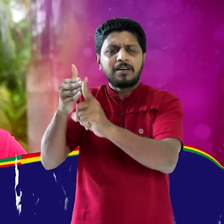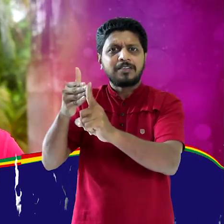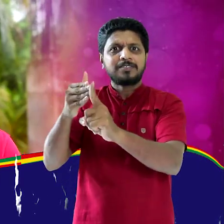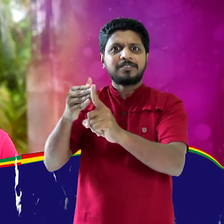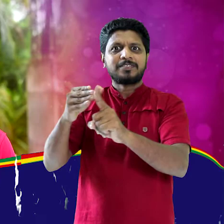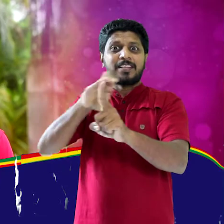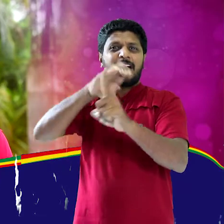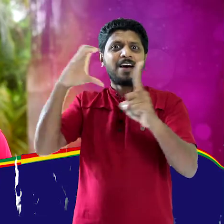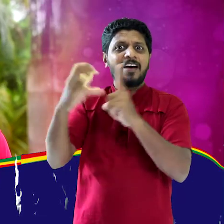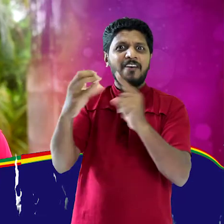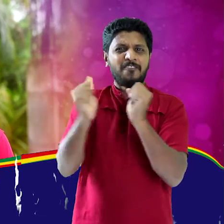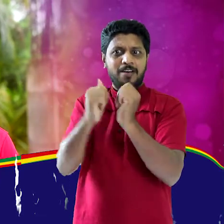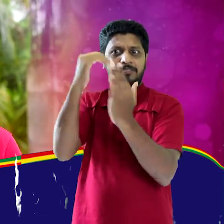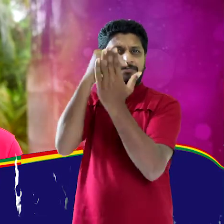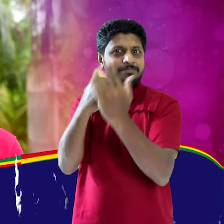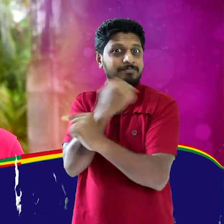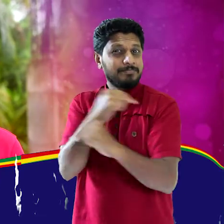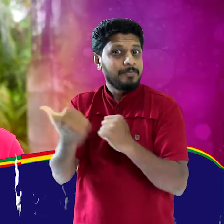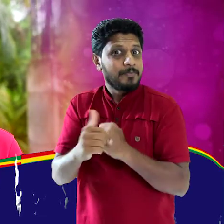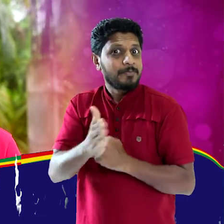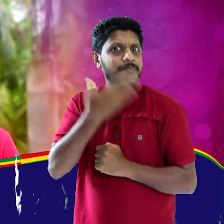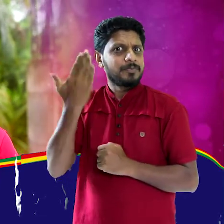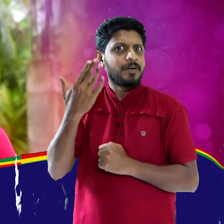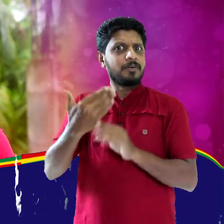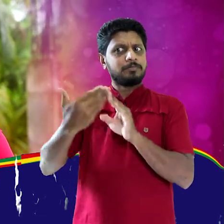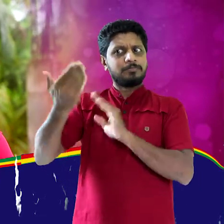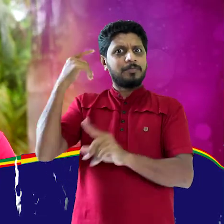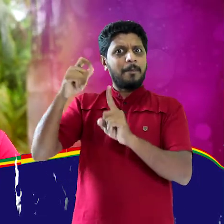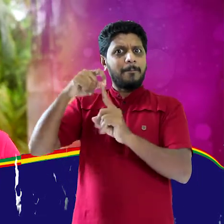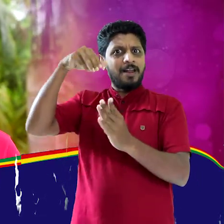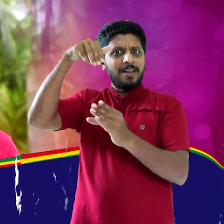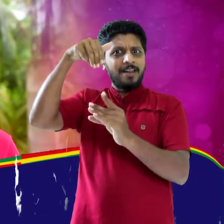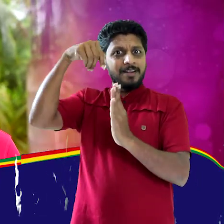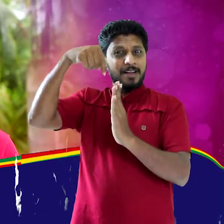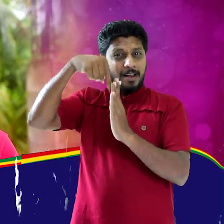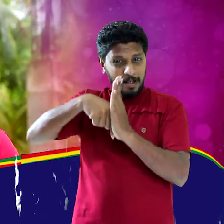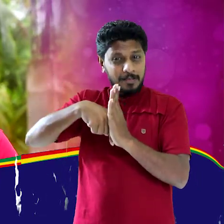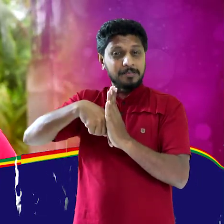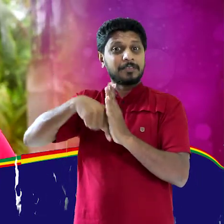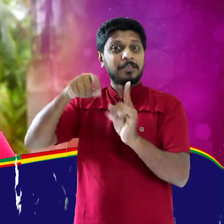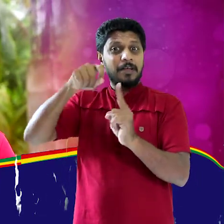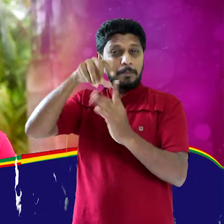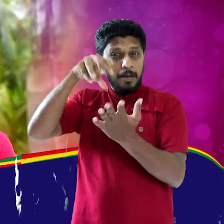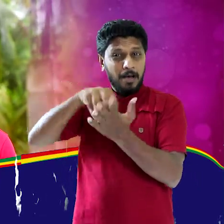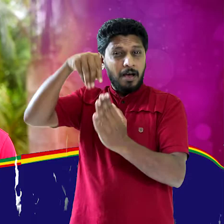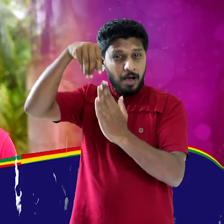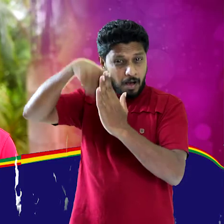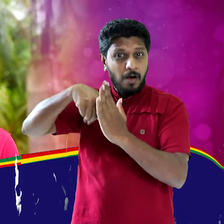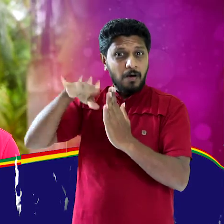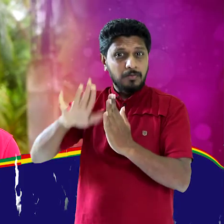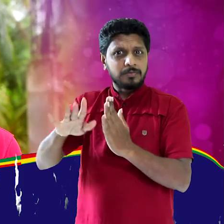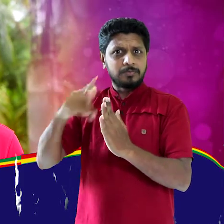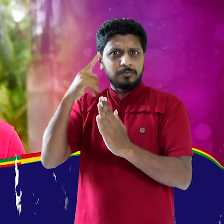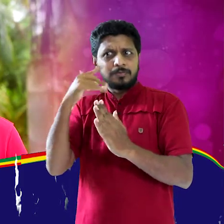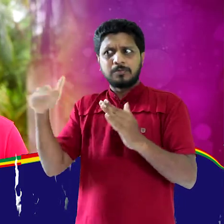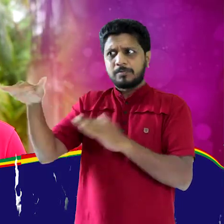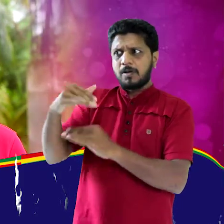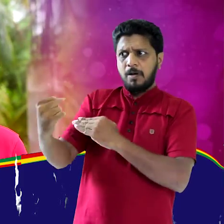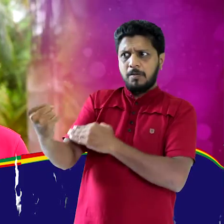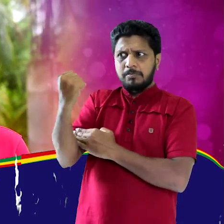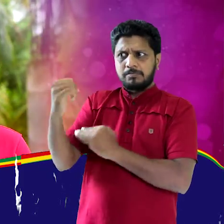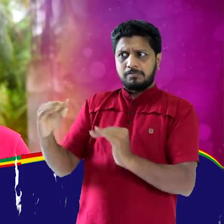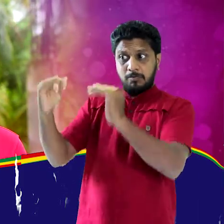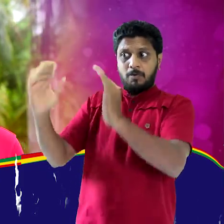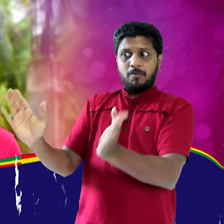වෙනත් ක්‍රියාකාරකම් වල ඔවුන් දායක කරගන්න, පළාත් සමාජ සේවාදන අමාත්‍යාංශය හරහා ඔවුන්ට ස්වයං රැකියාව සහ වෙනත් ආර්ථික උත්පාදන මාර්ගයන් සඳහා ඔවුන්